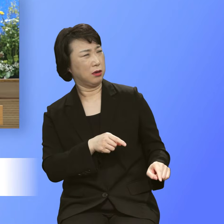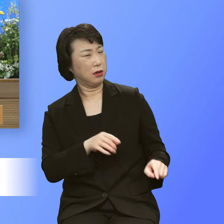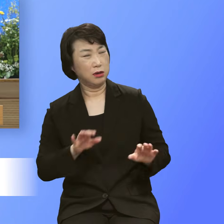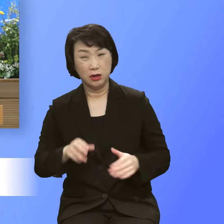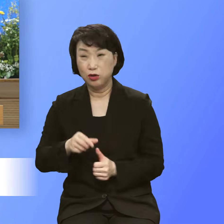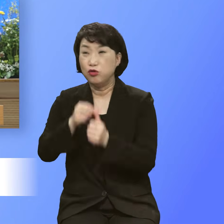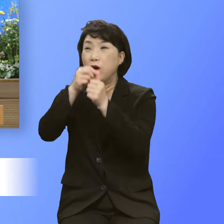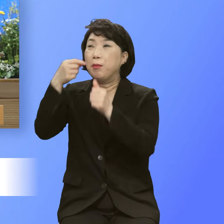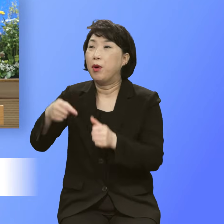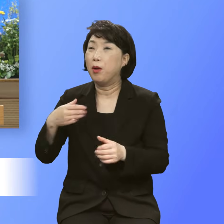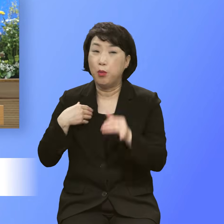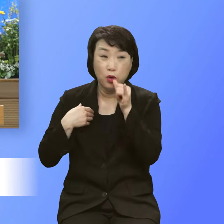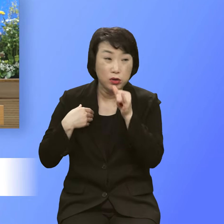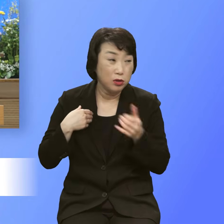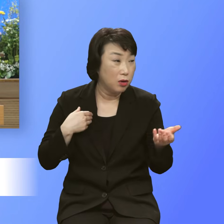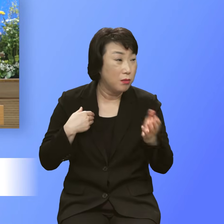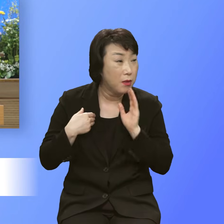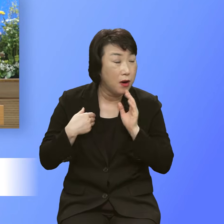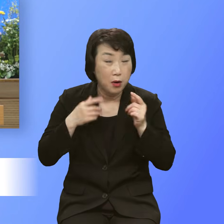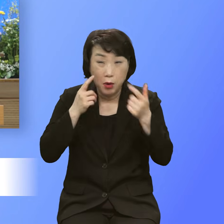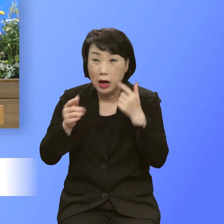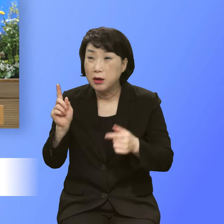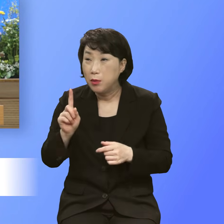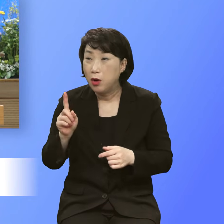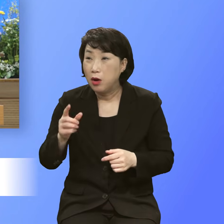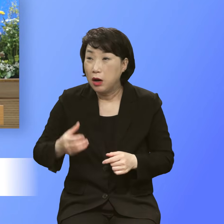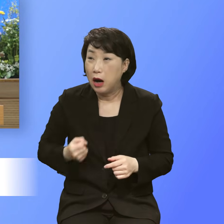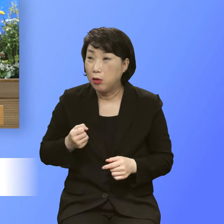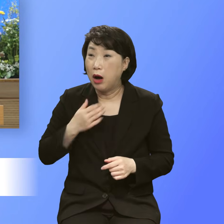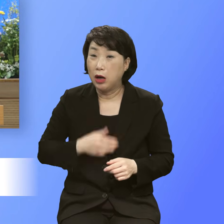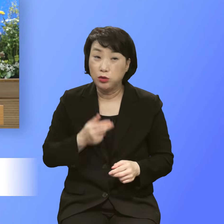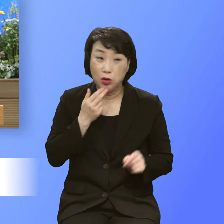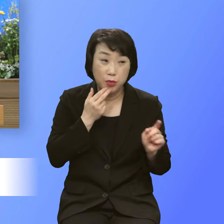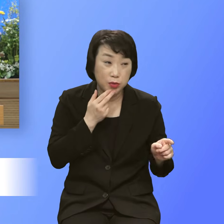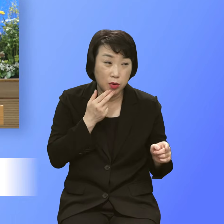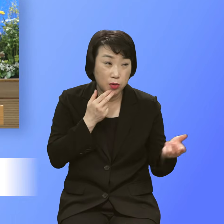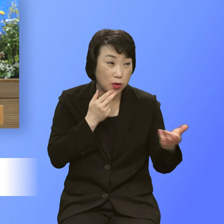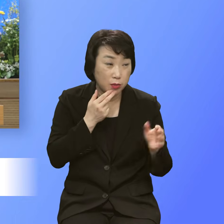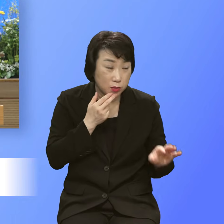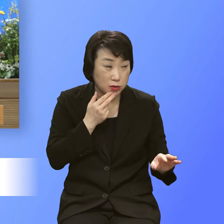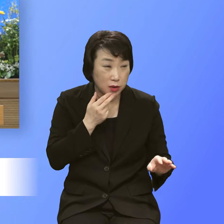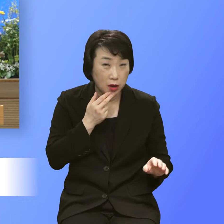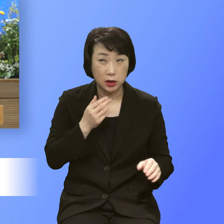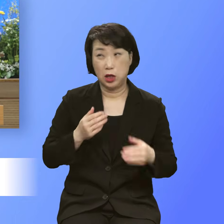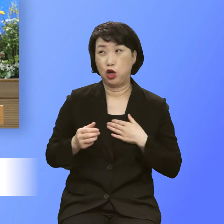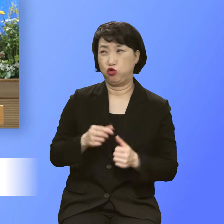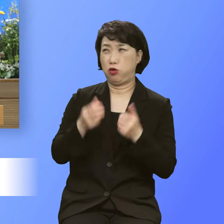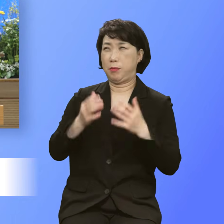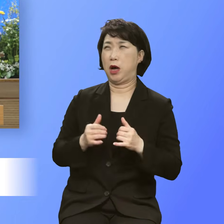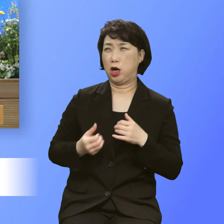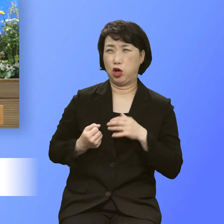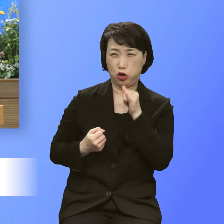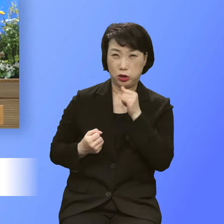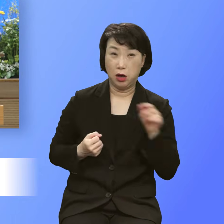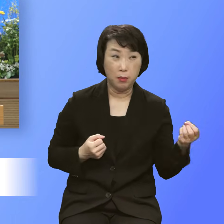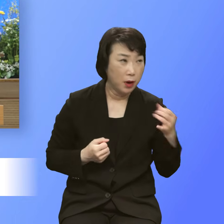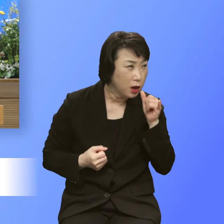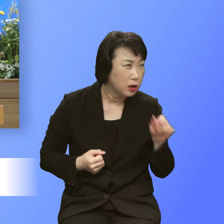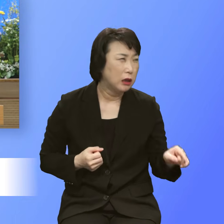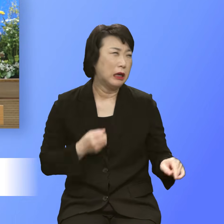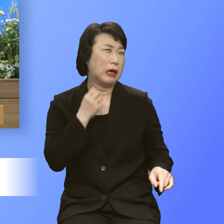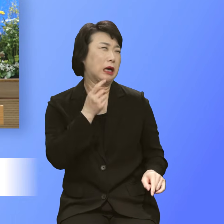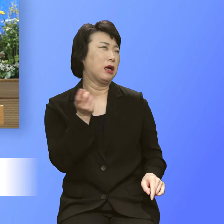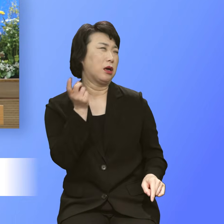내가 구원이 무엇인지 확실히 갖고 알지도 못하면서 내가 구원이 있대.